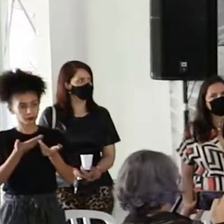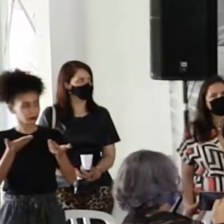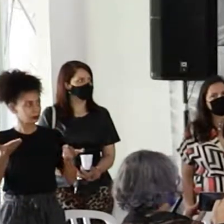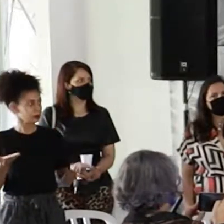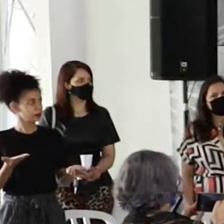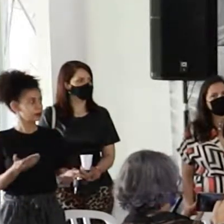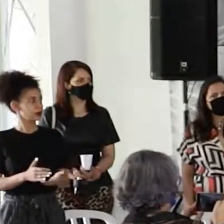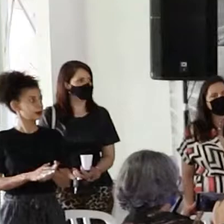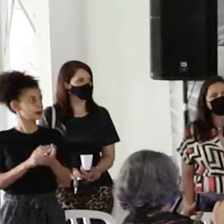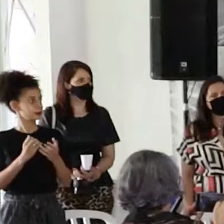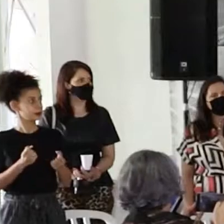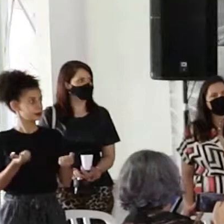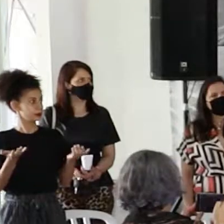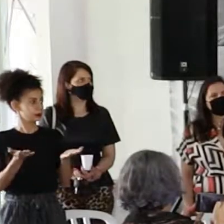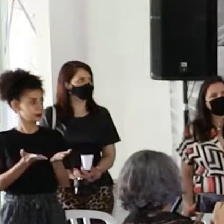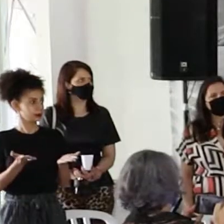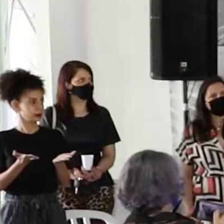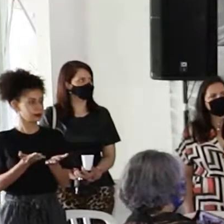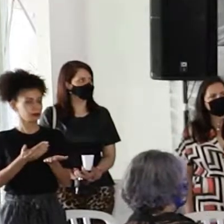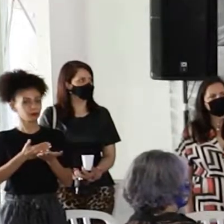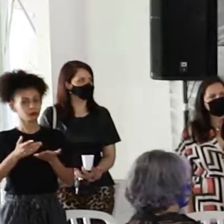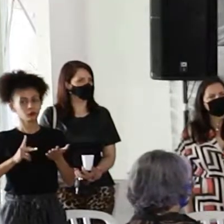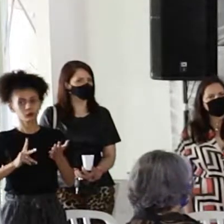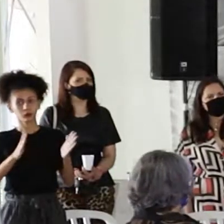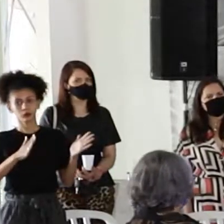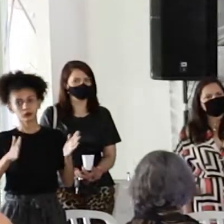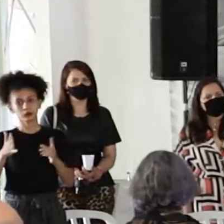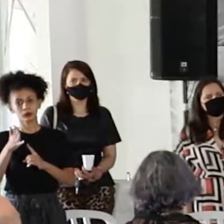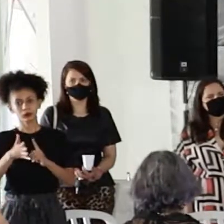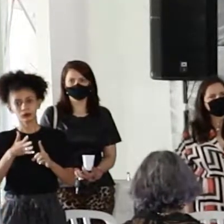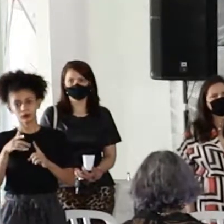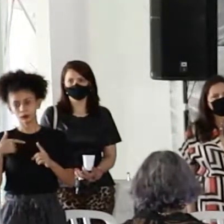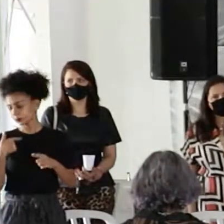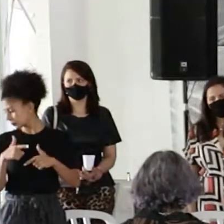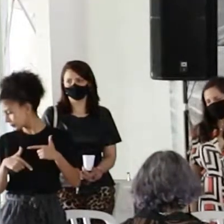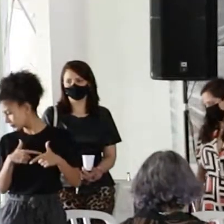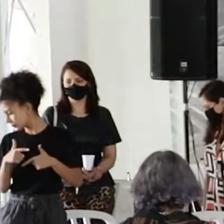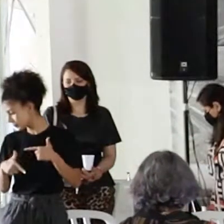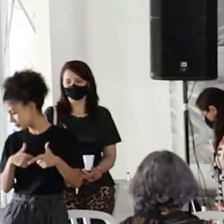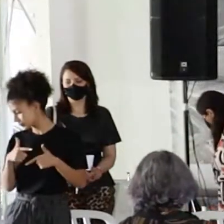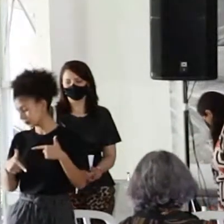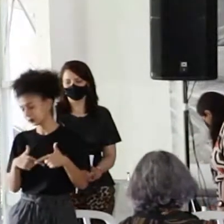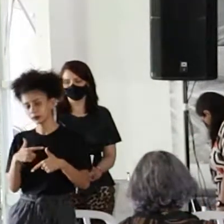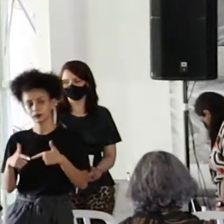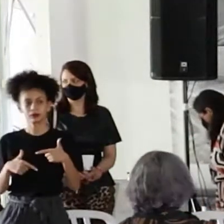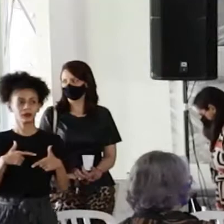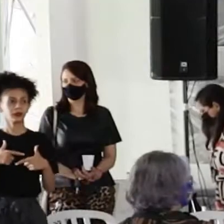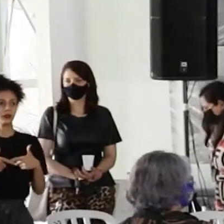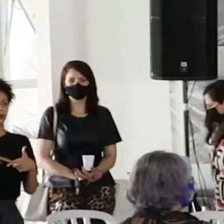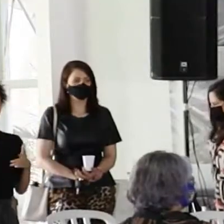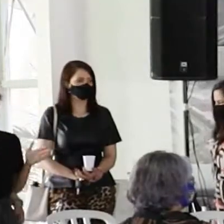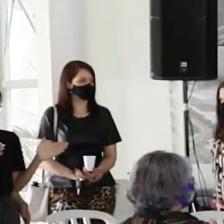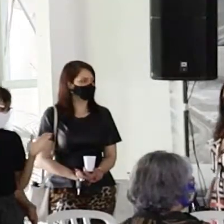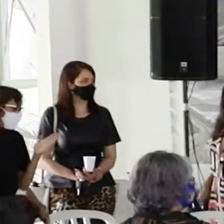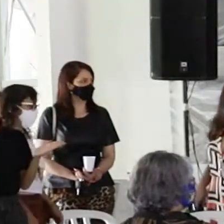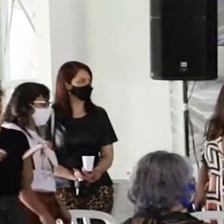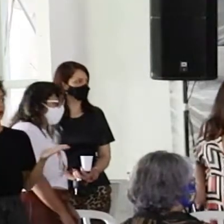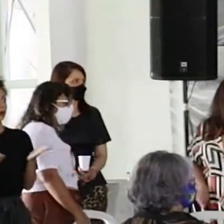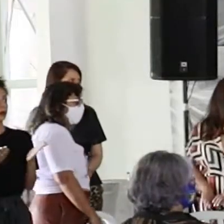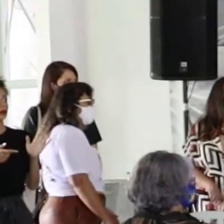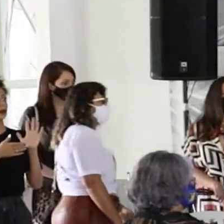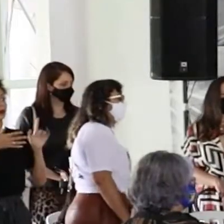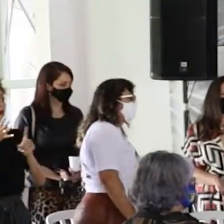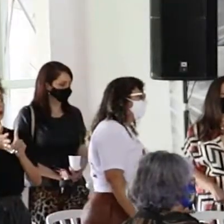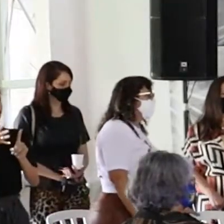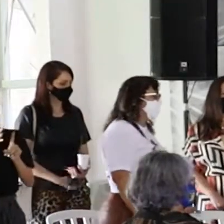e agradecemos a todos podemos agora dar continuidade Às nossas atividades é passamos